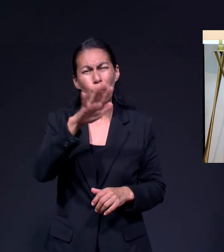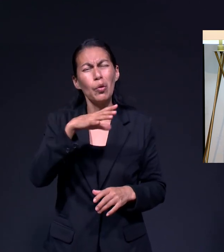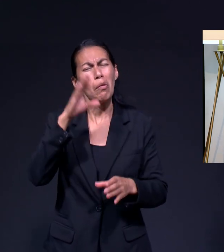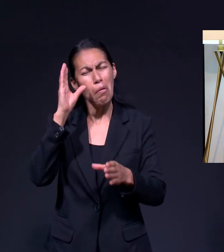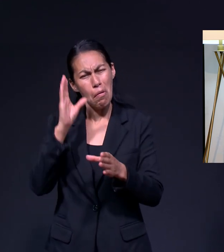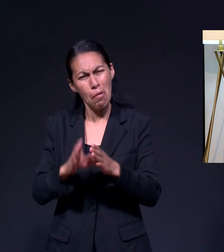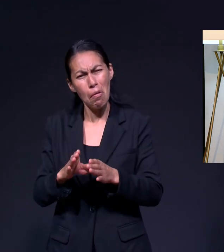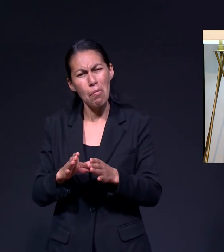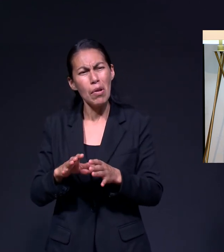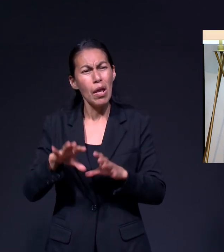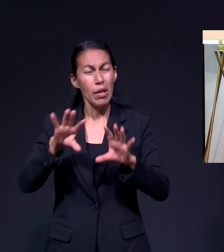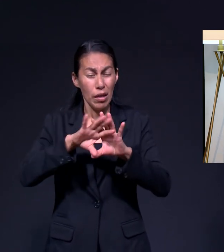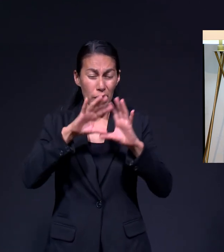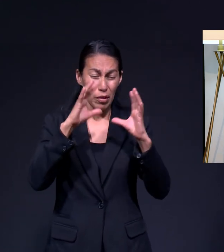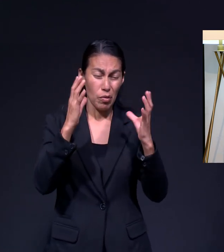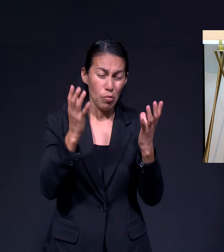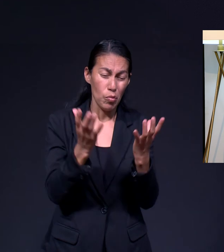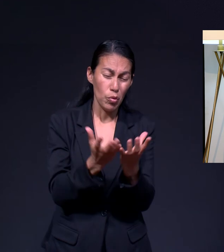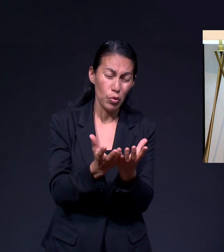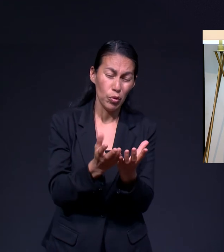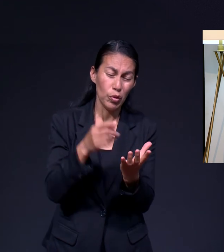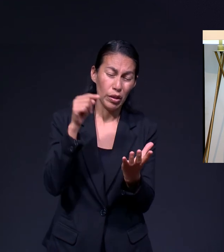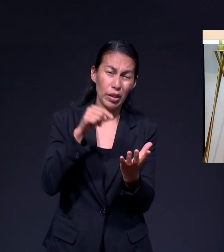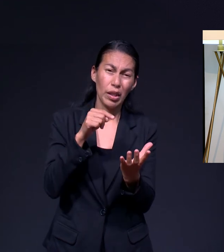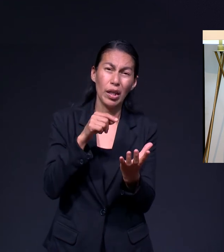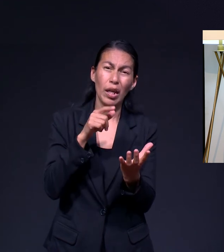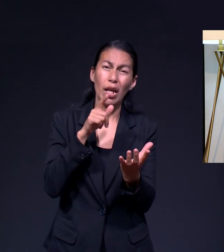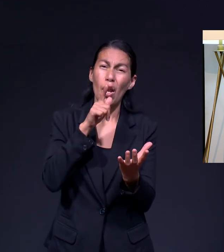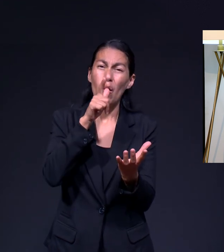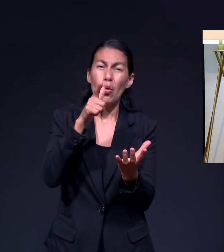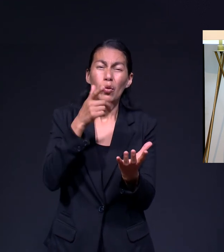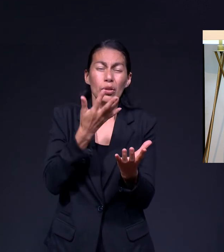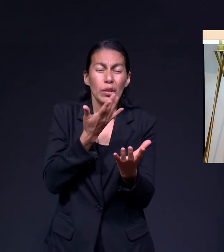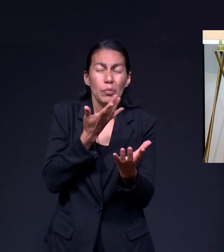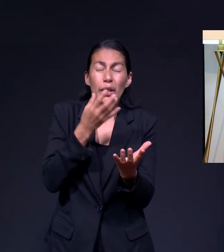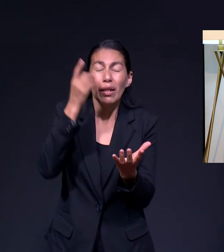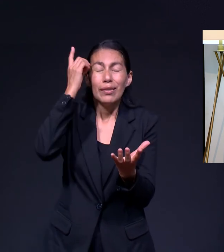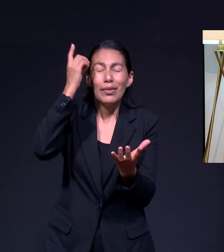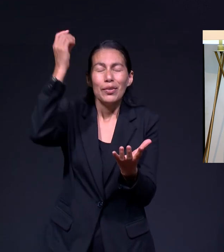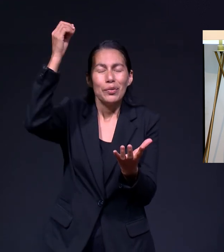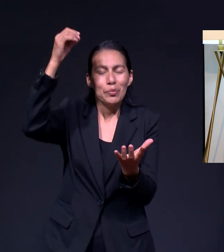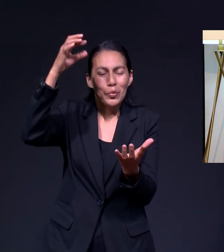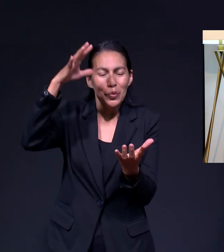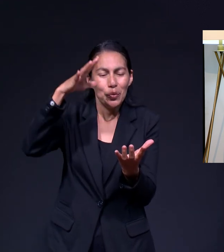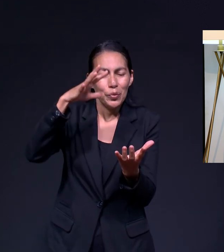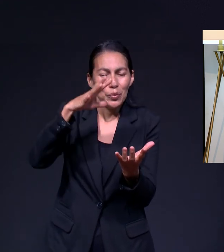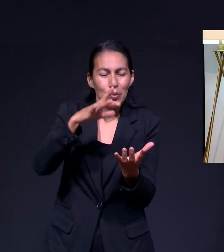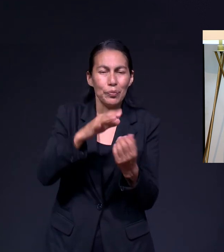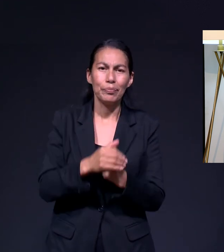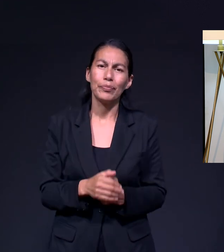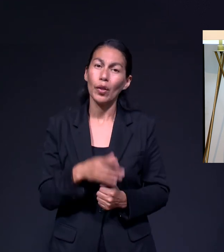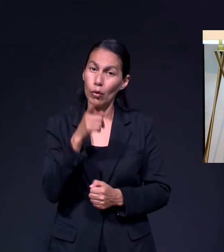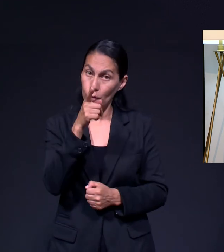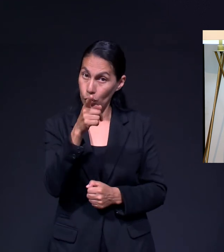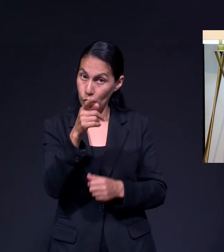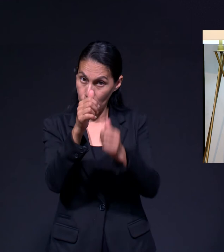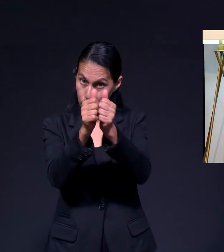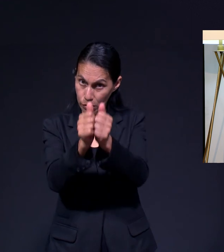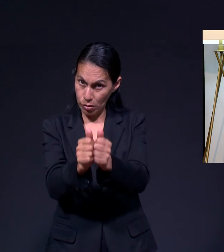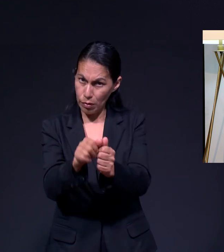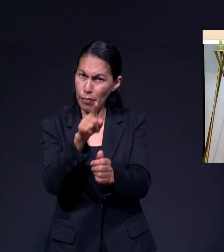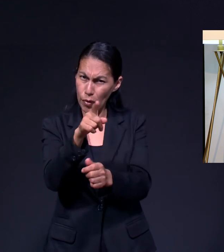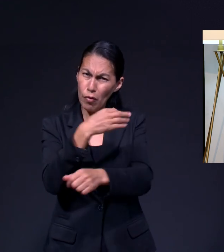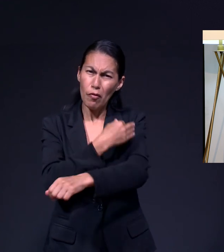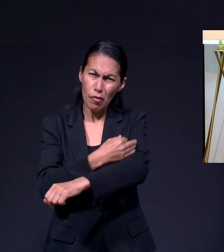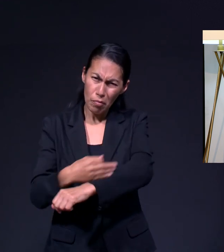este mundo de luz y de esperanza así que vamos a orar les invitamos que inclinen su rostro en estos momentos allá